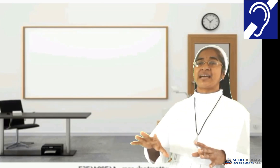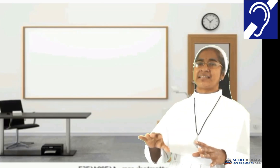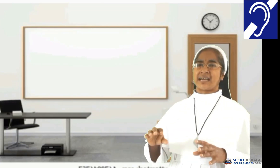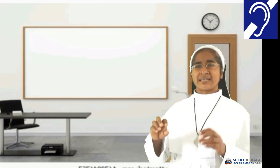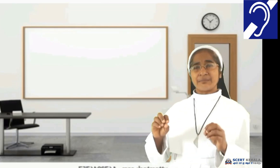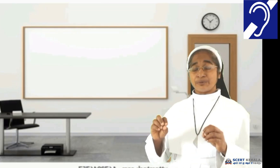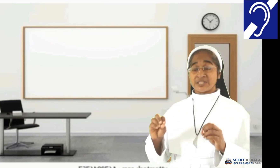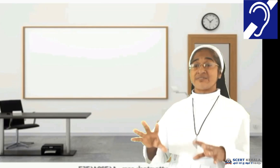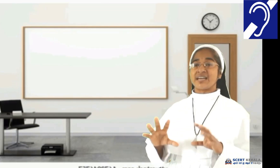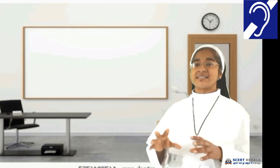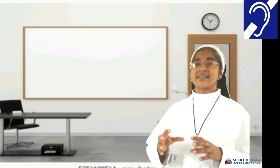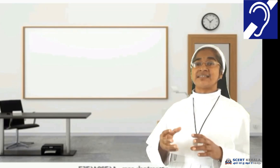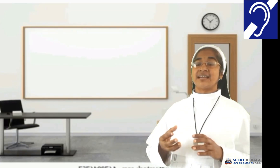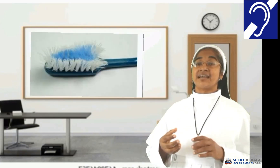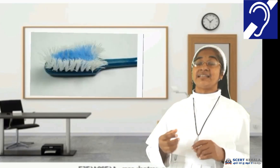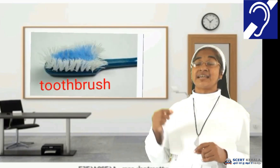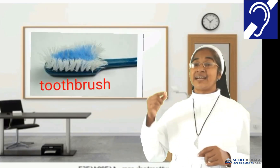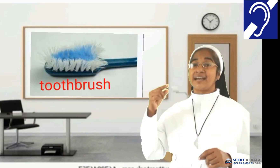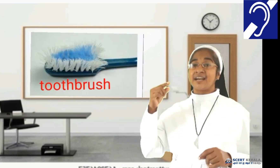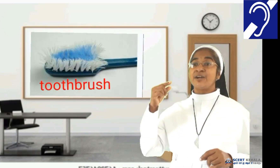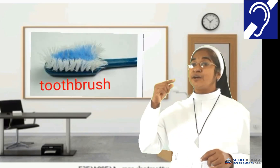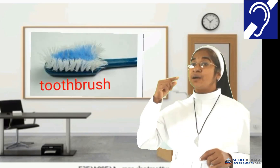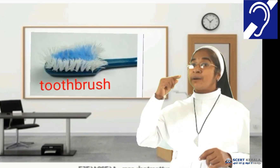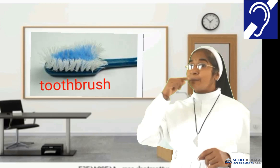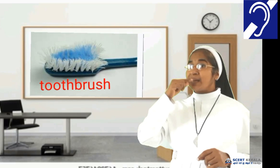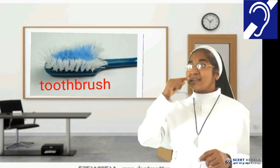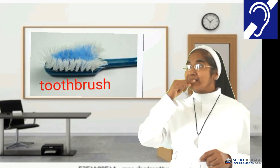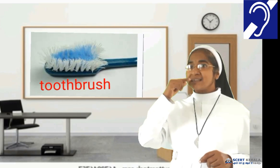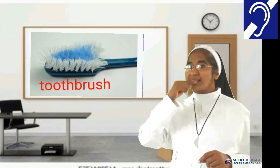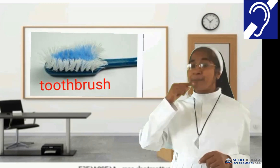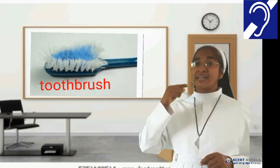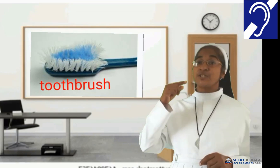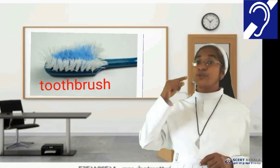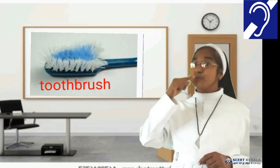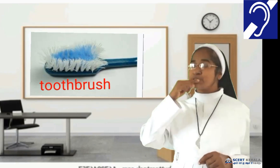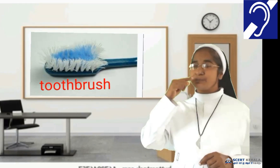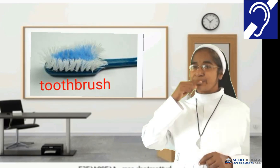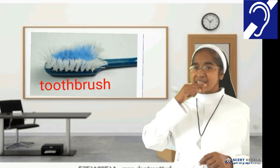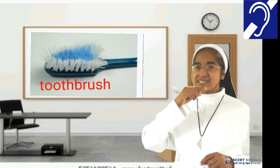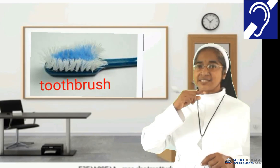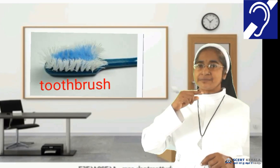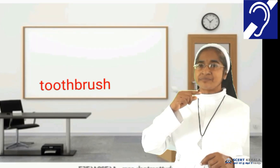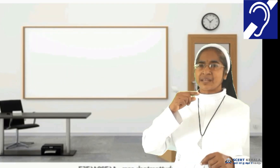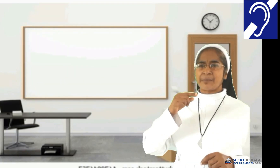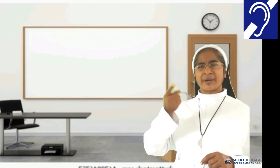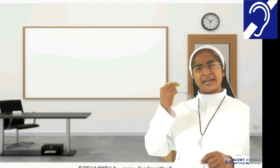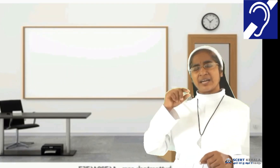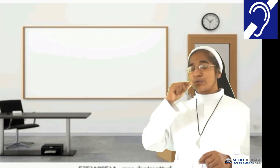പറ്റാത്ത മോശമായ സാധനങ്ങൾ എന്തൊക്കെയാണ്? പറ്റത്തിരിക്കുന്ന ബ്രഷ്, ടൂത്ത് ബ്രഷ്, പഴയ